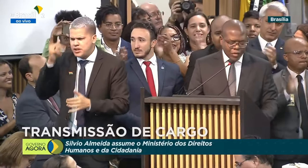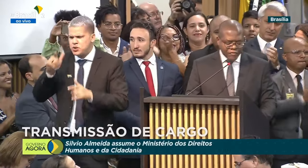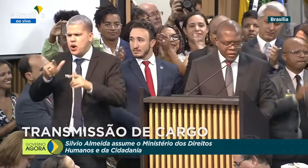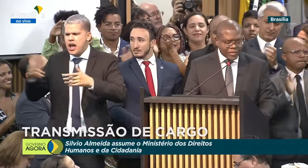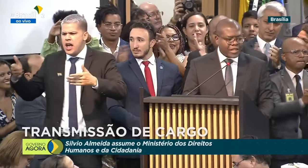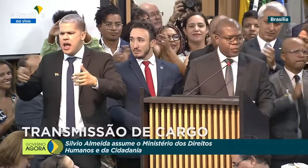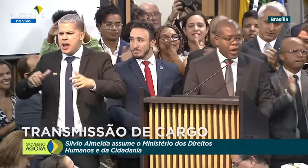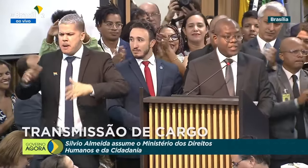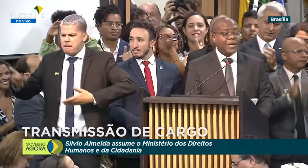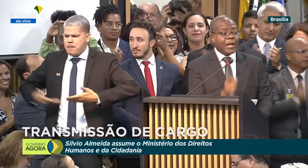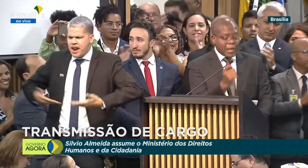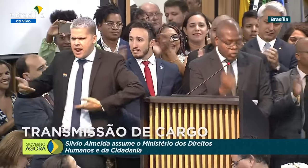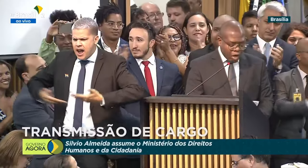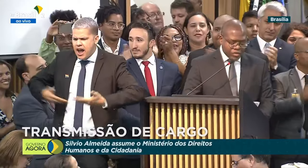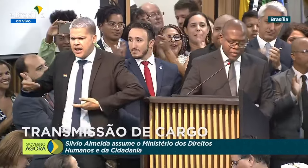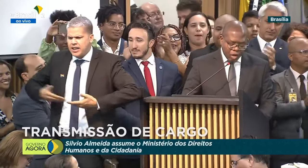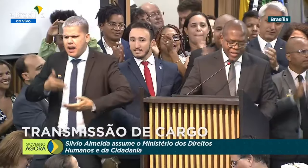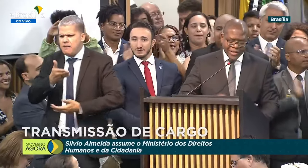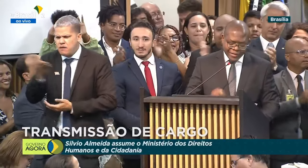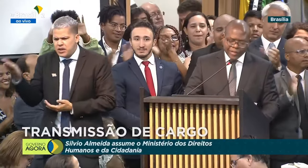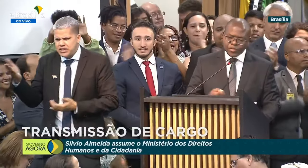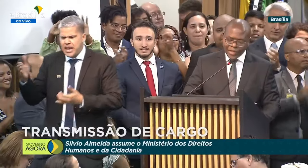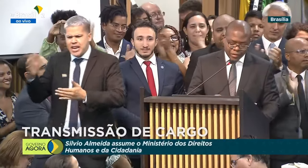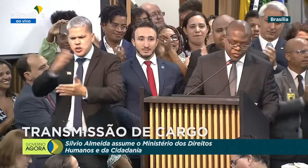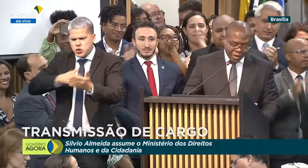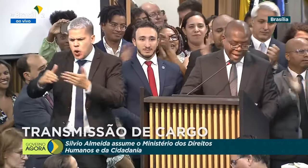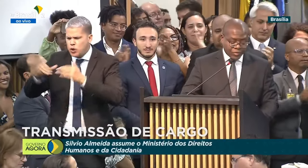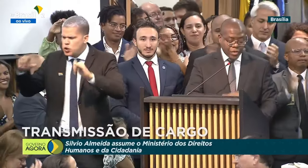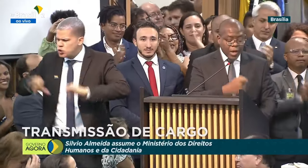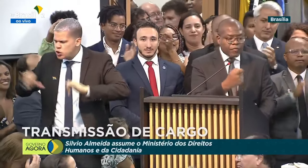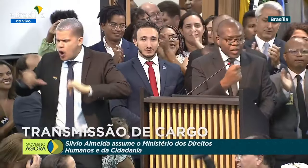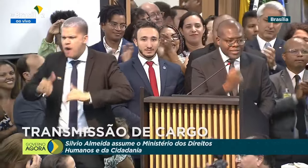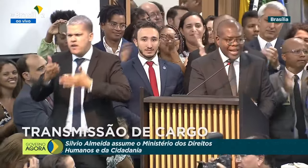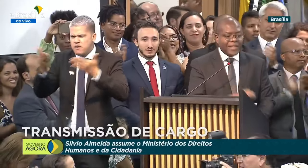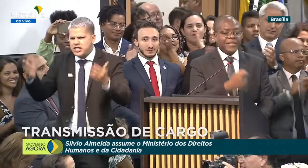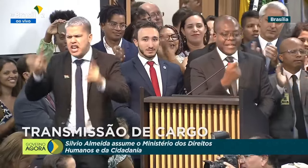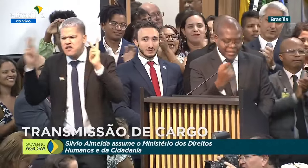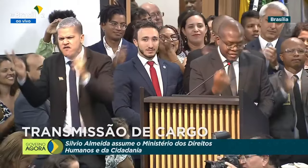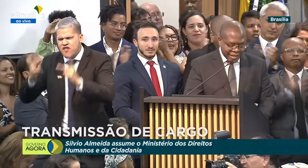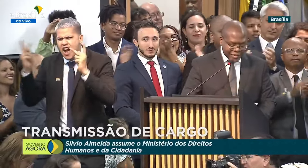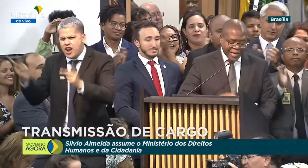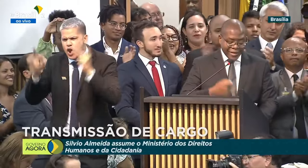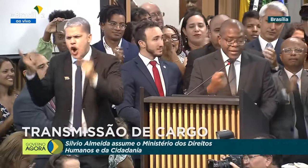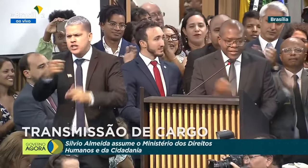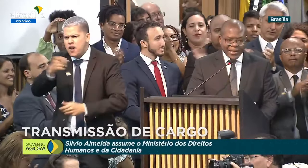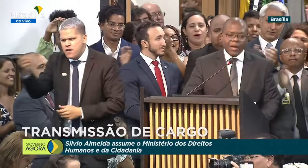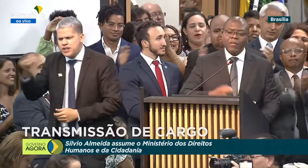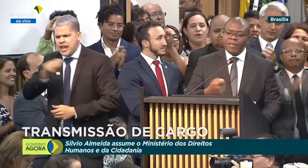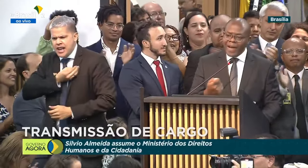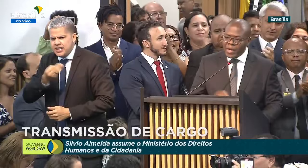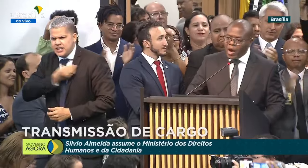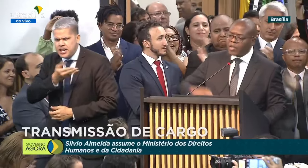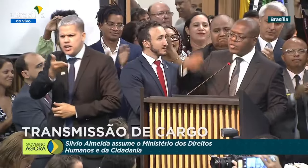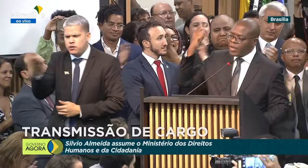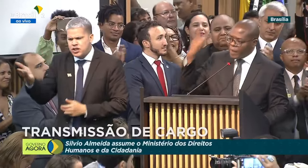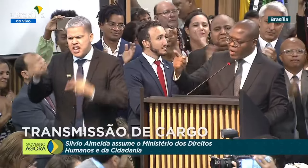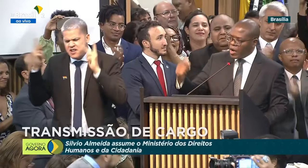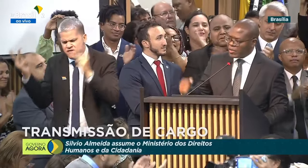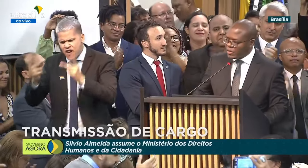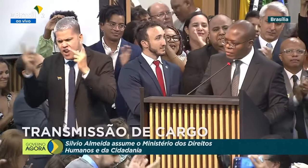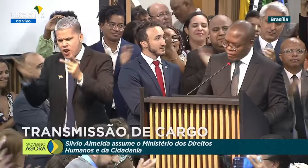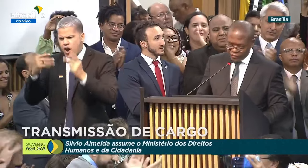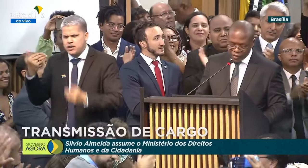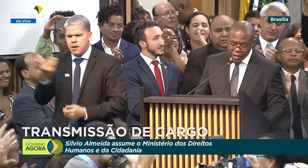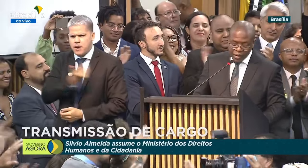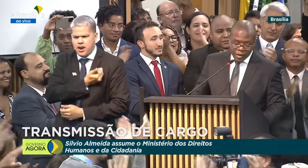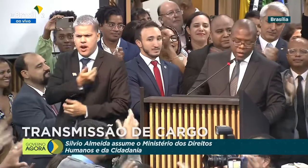todas que sofrem com a falta de transporte todos e todas que pensam direitos violados você existem e são valiosos para